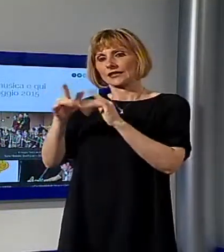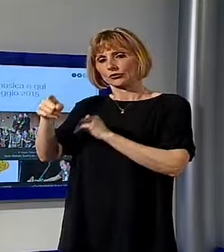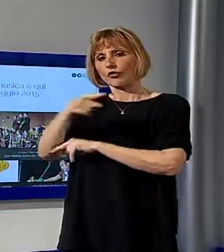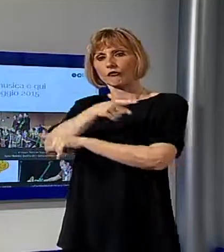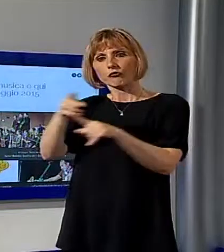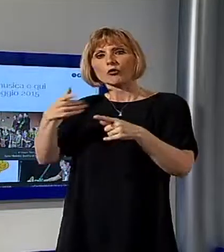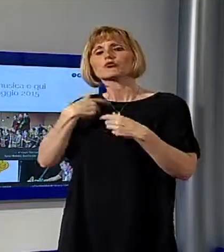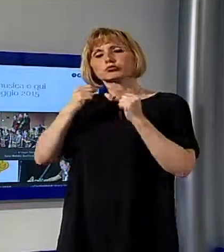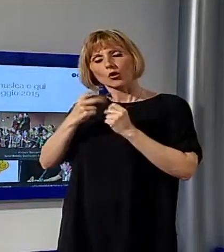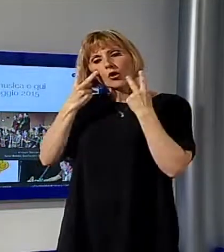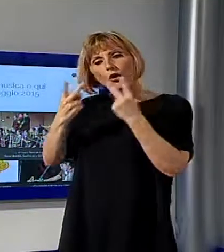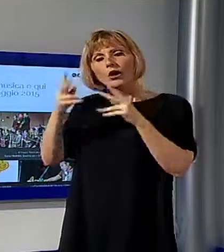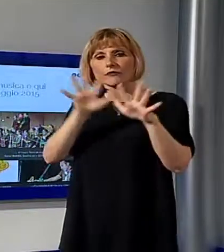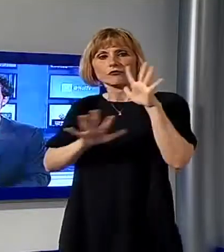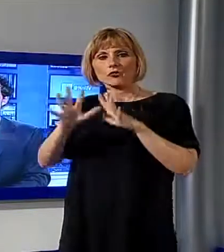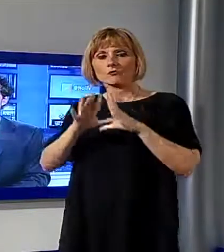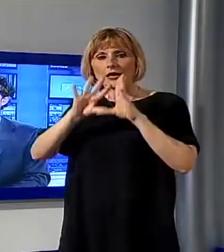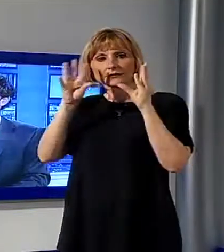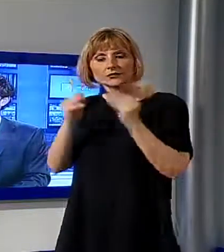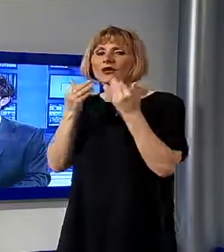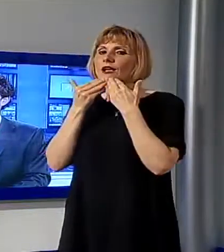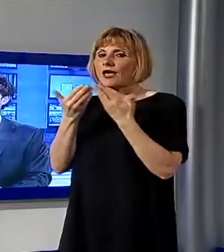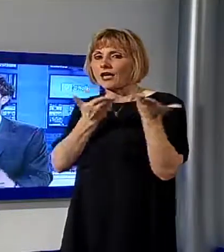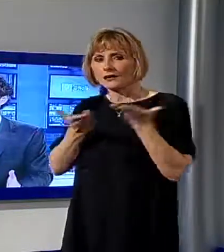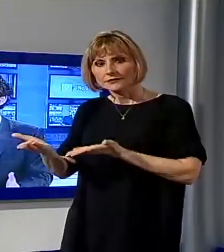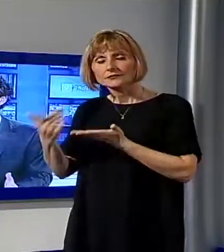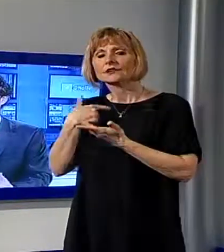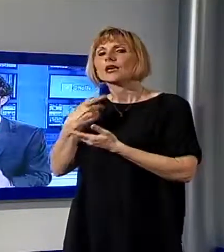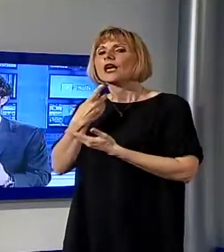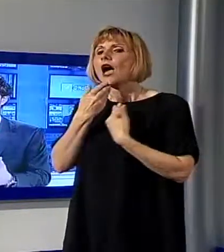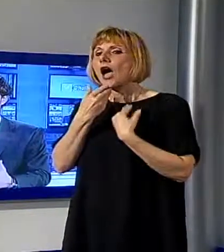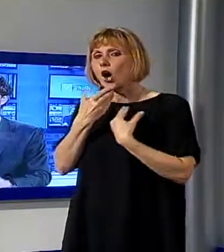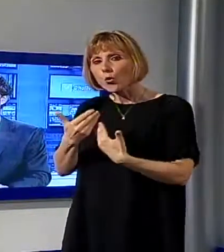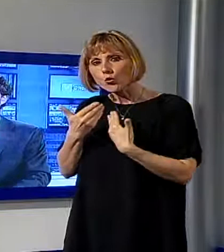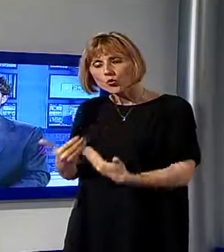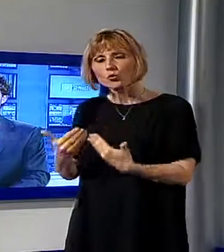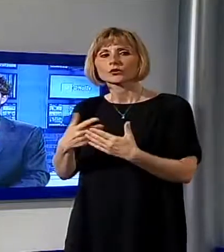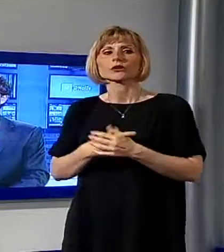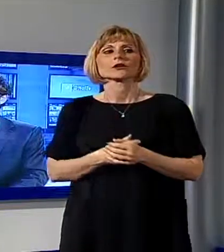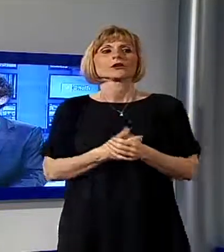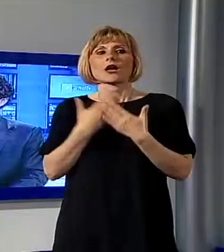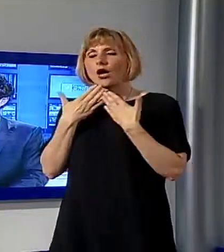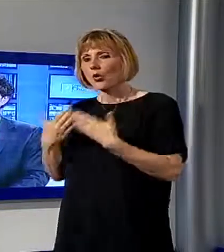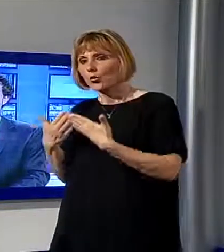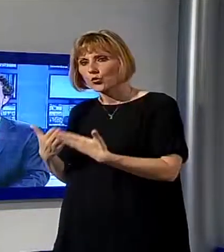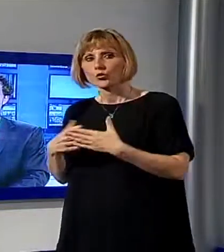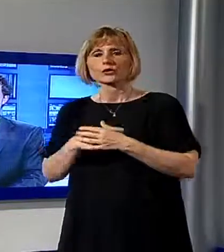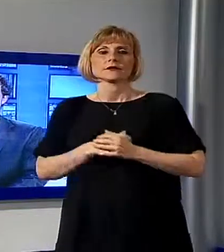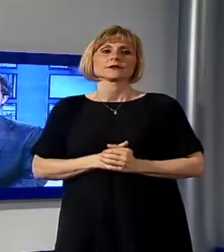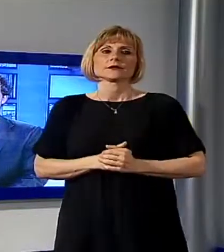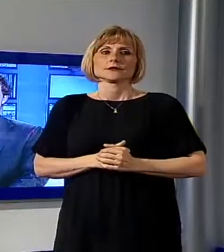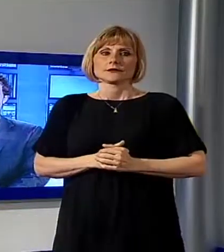trovate tutte le informazioni. Grazie al maestro Simone Soldati, nuovo, in bocca al lupo per questa manifestazione, che sicuramente,